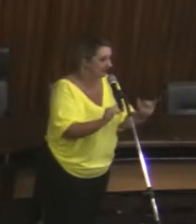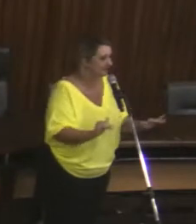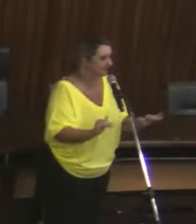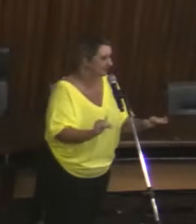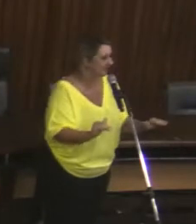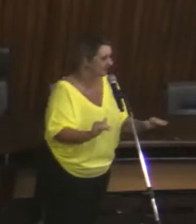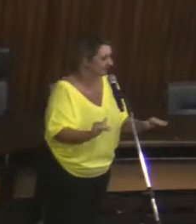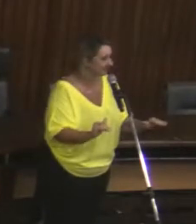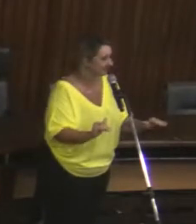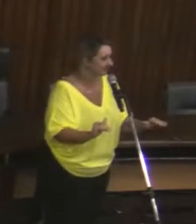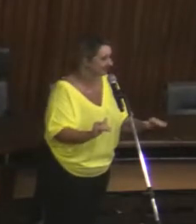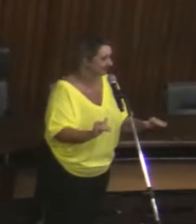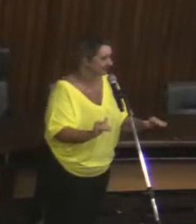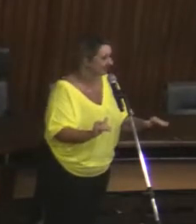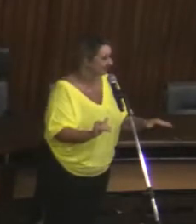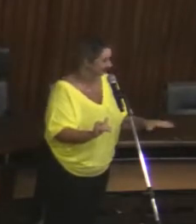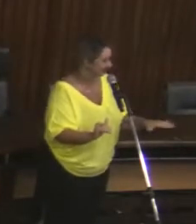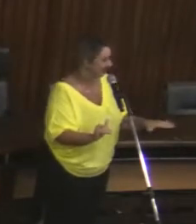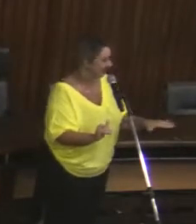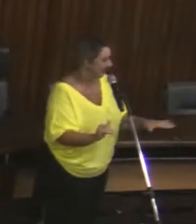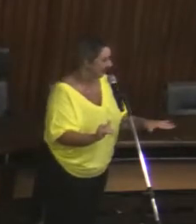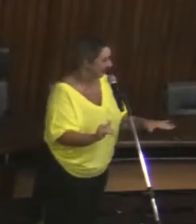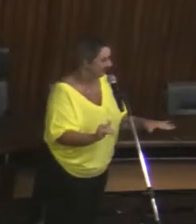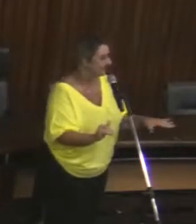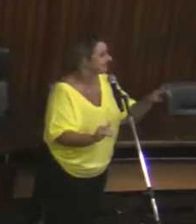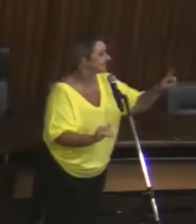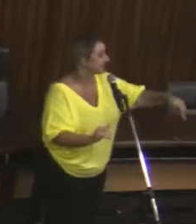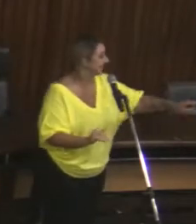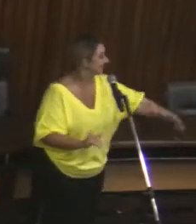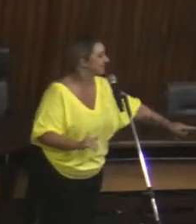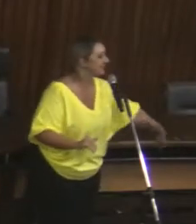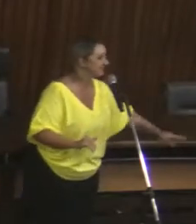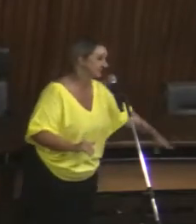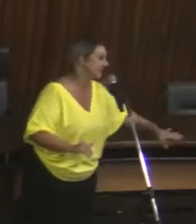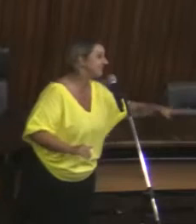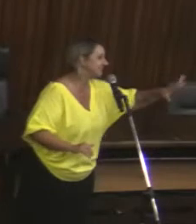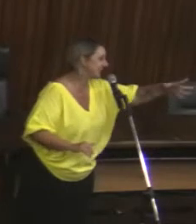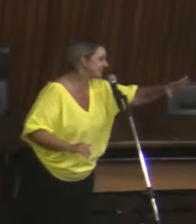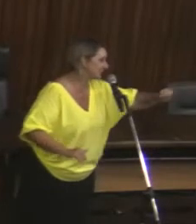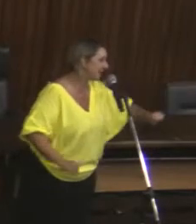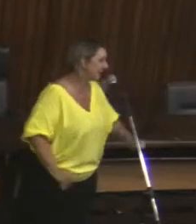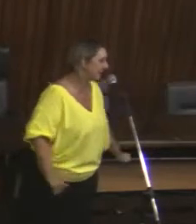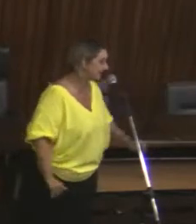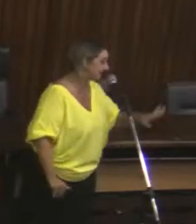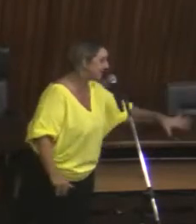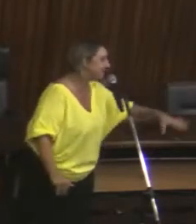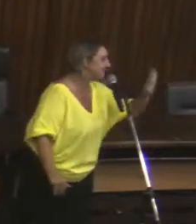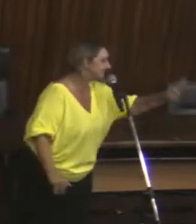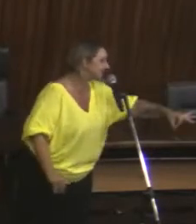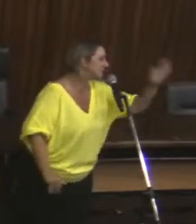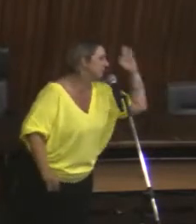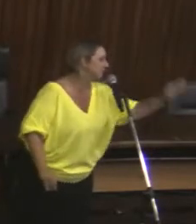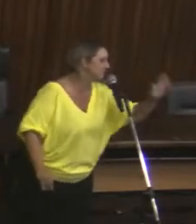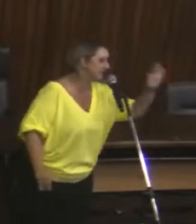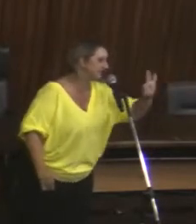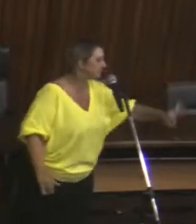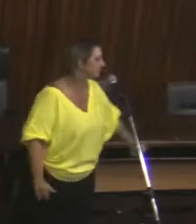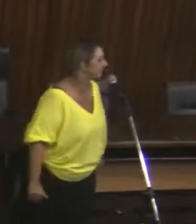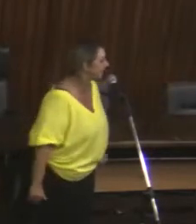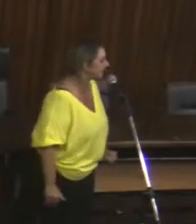por aí. Né? Fala assim, se cantou, tem uns 40. 35 no mínimo tem. É